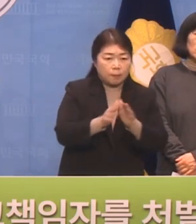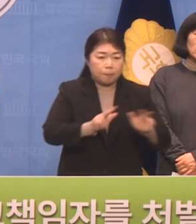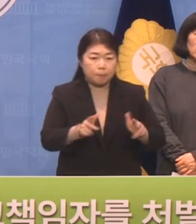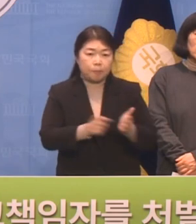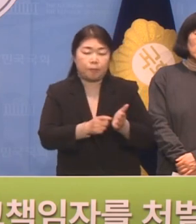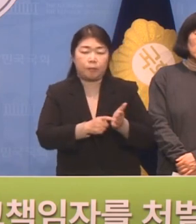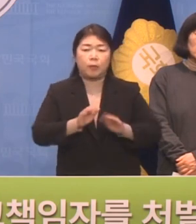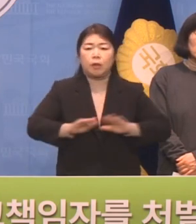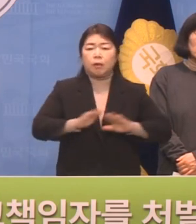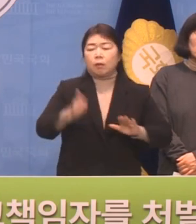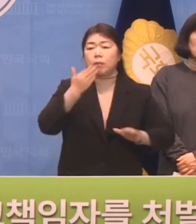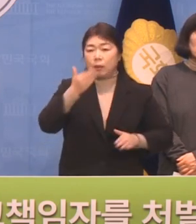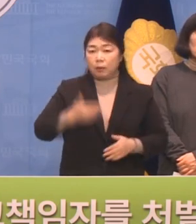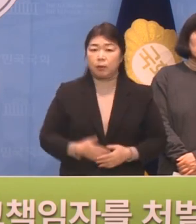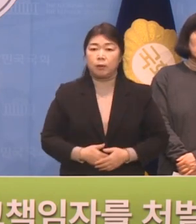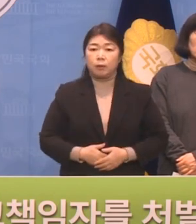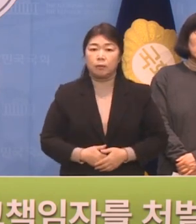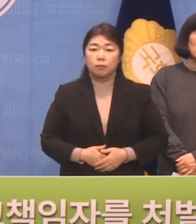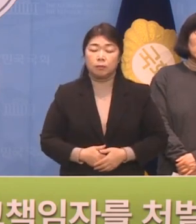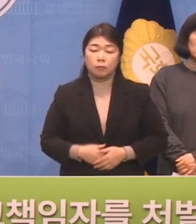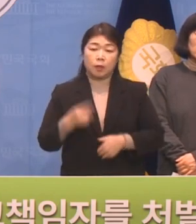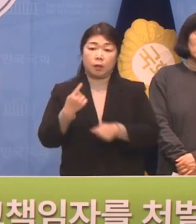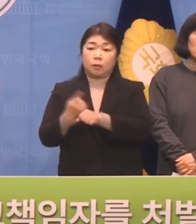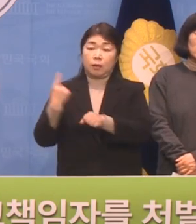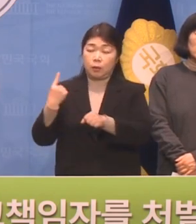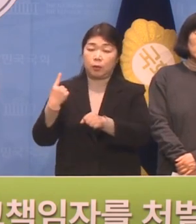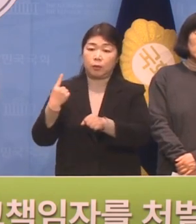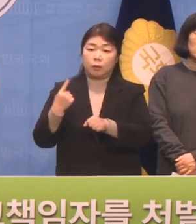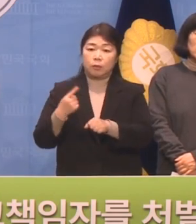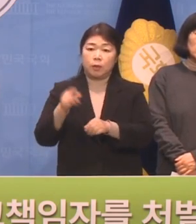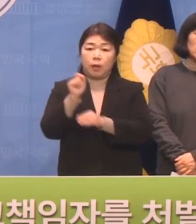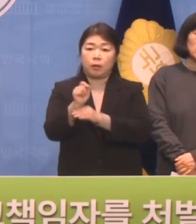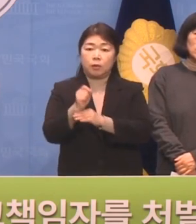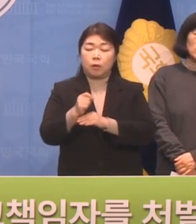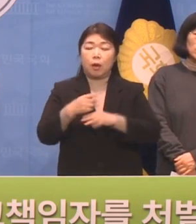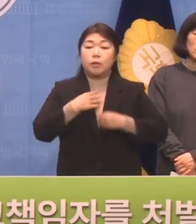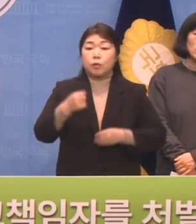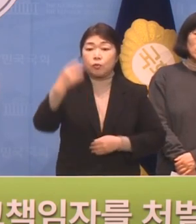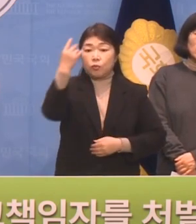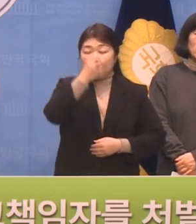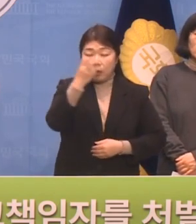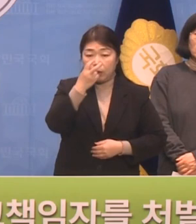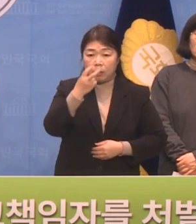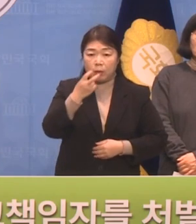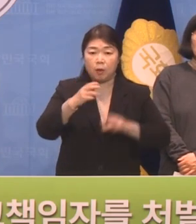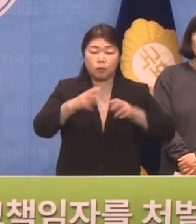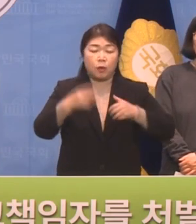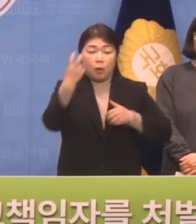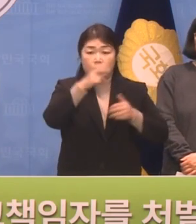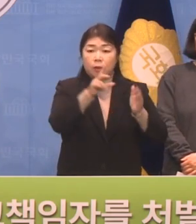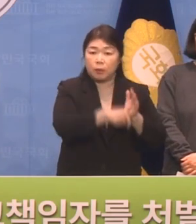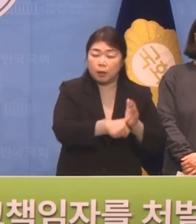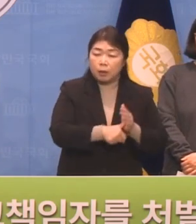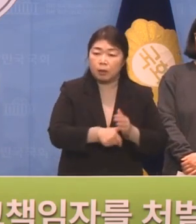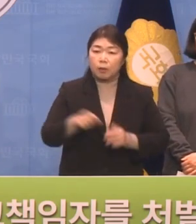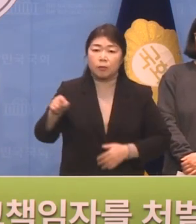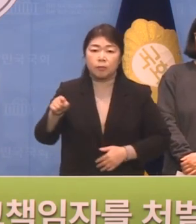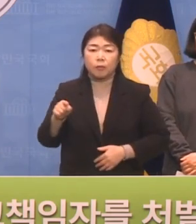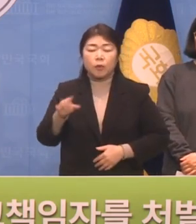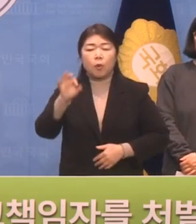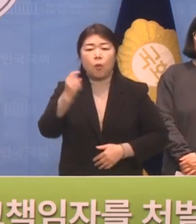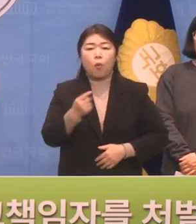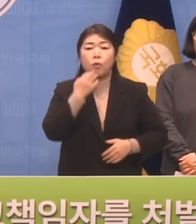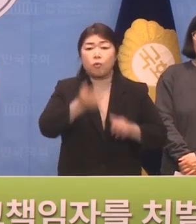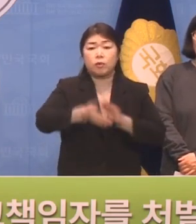합니다. 작년 행안위 국정감사 때 오세훈 서울시장의 일화를 강병호 위원께서 말씀하신 게